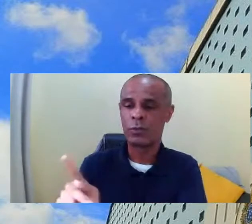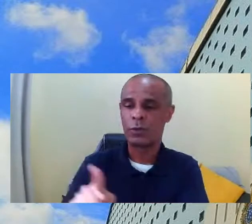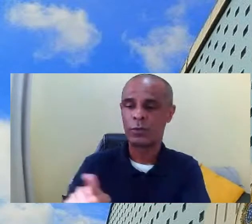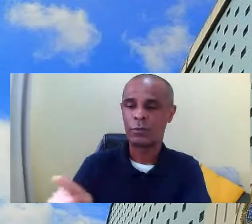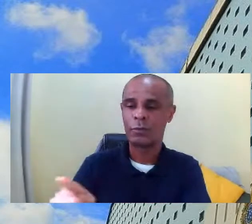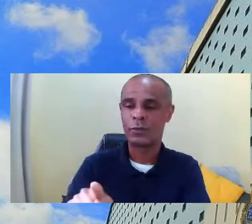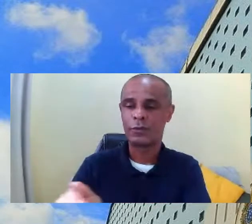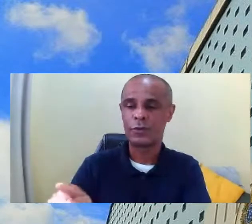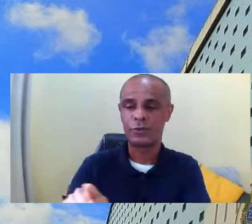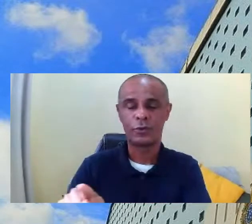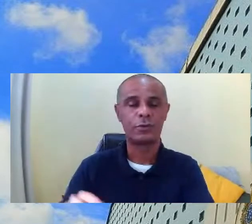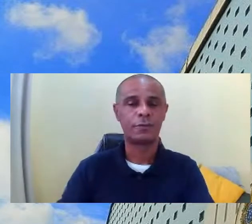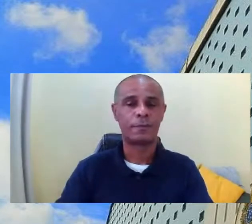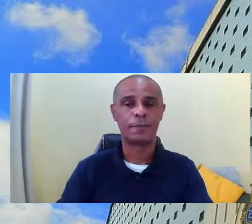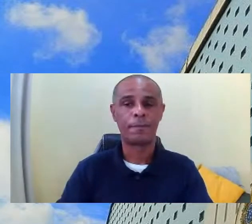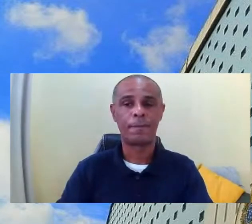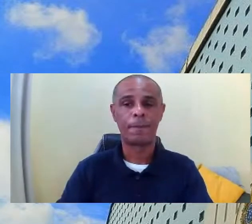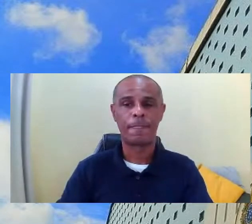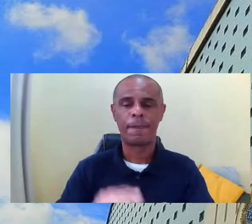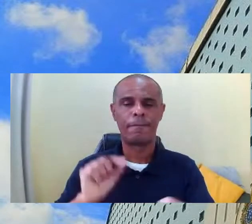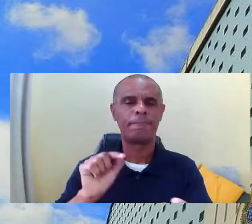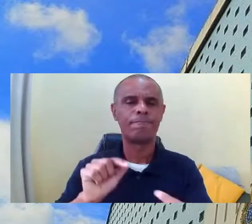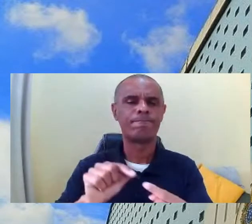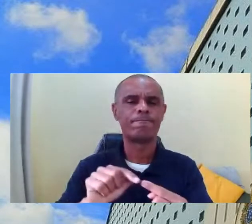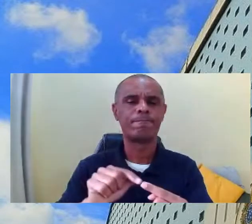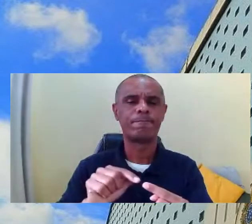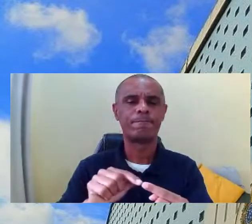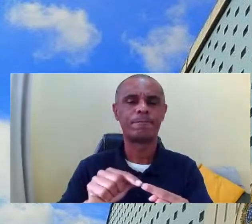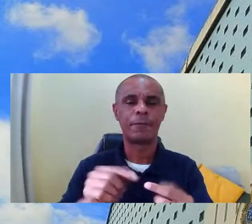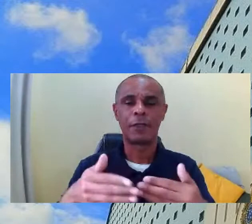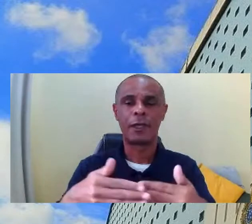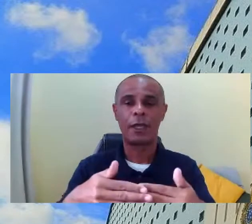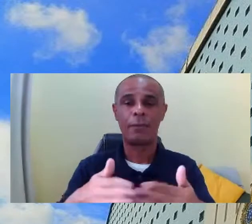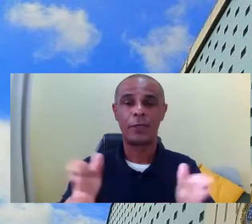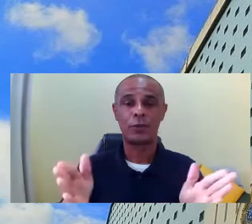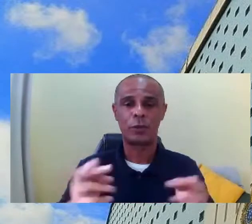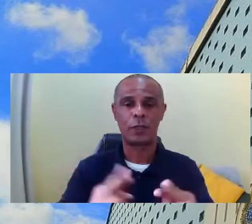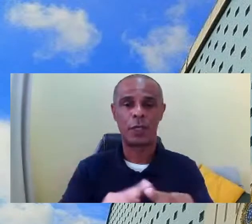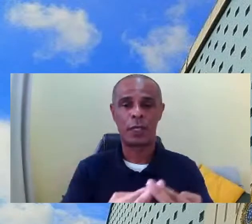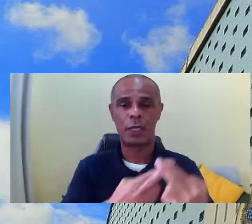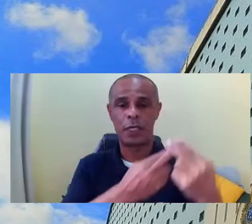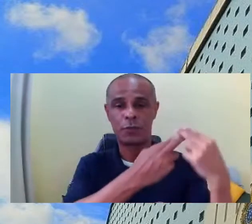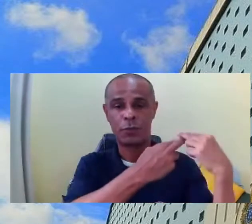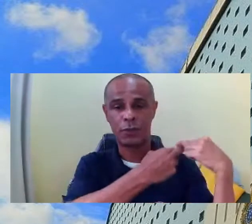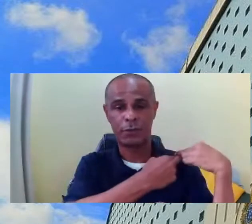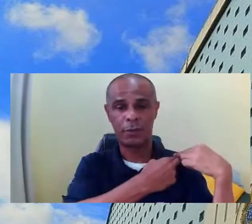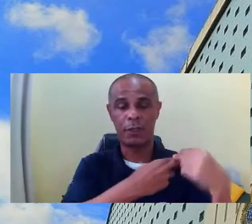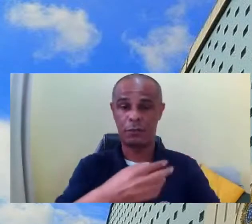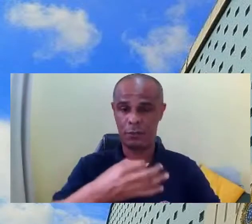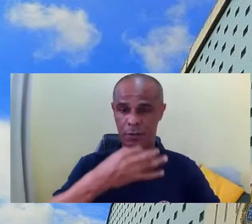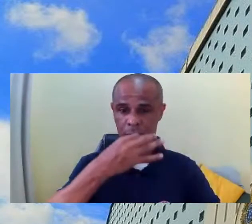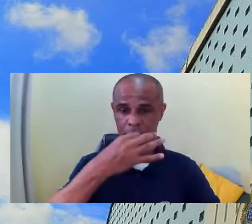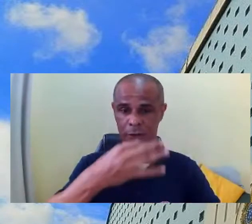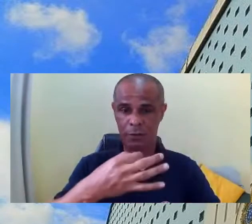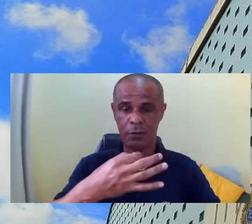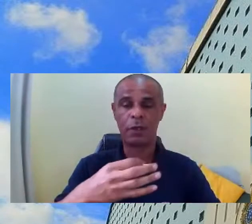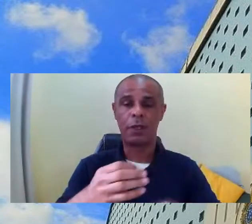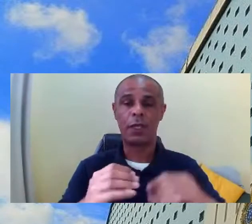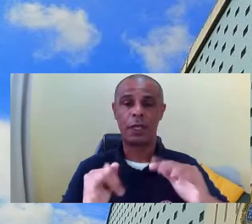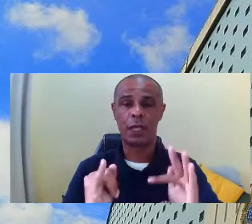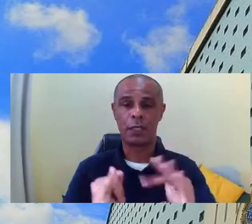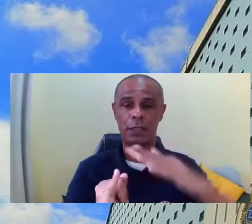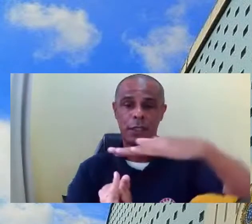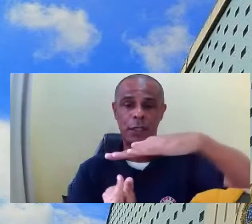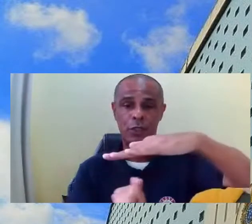Aquilo que ela tem. A questão principal é a abertura para responsabilizar, aqui é meu ponto de vista, as instituições por